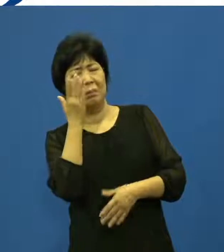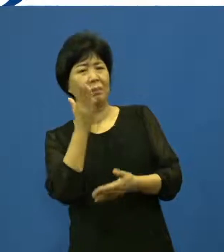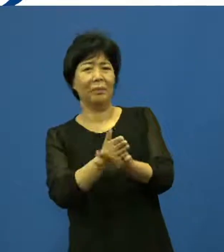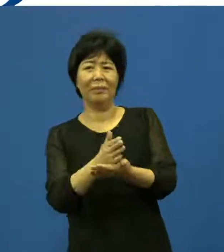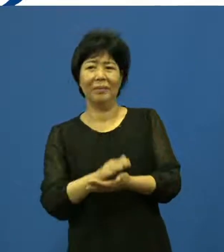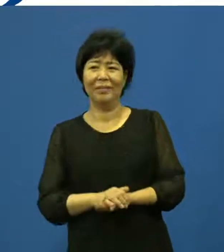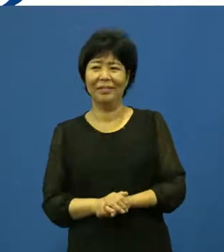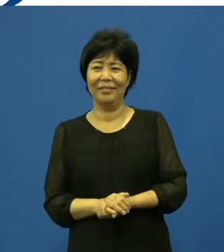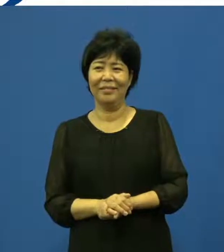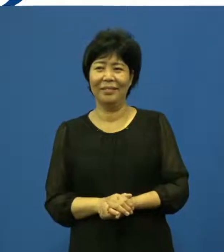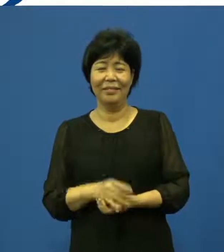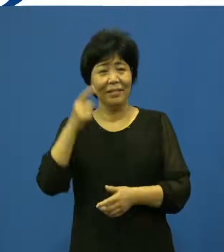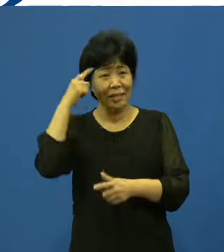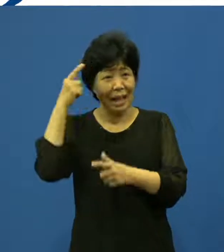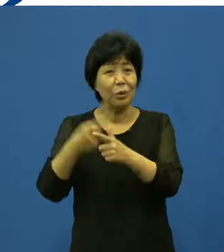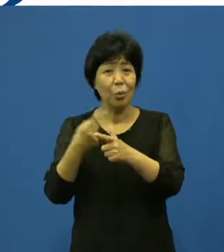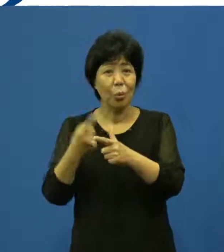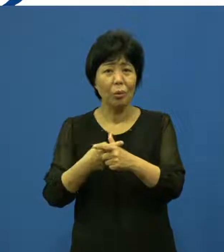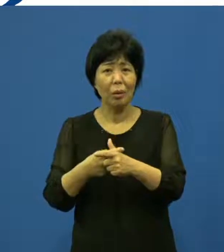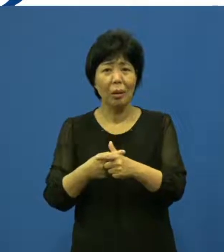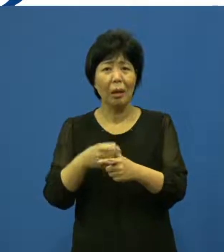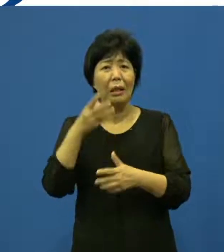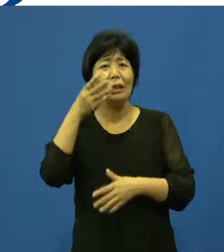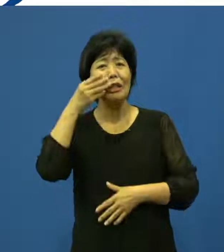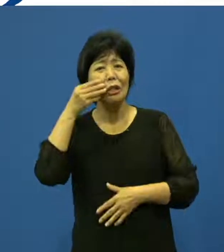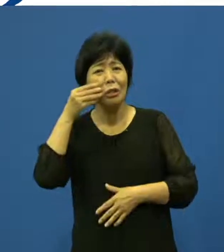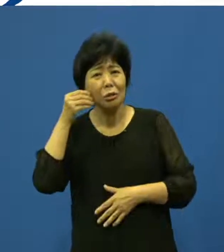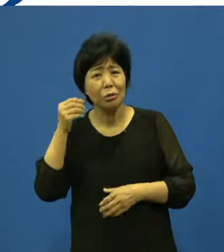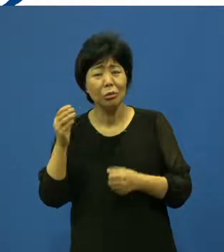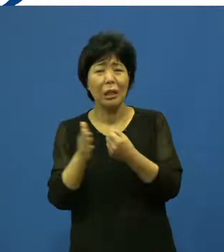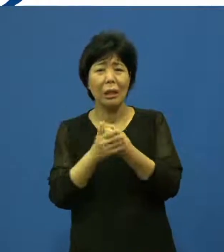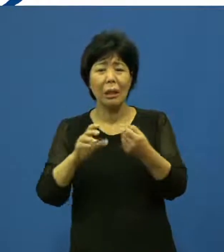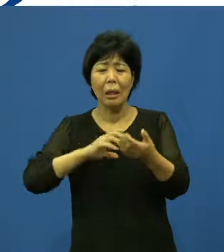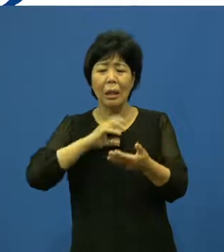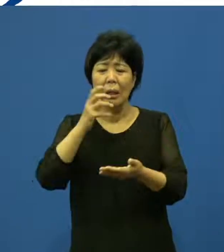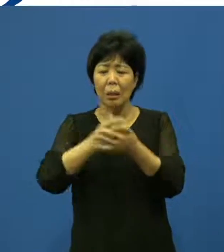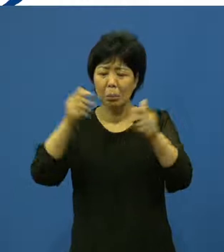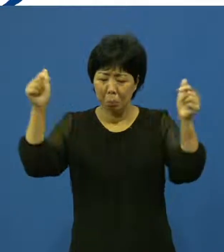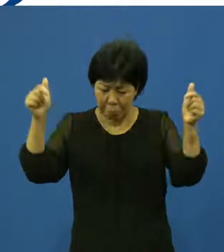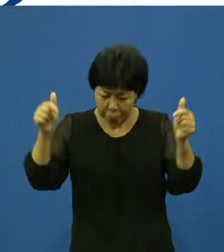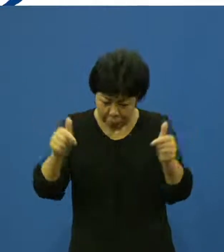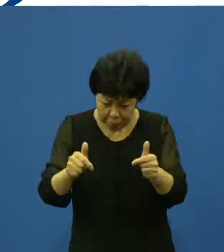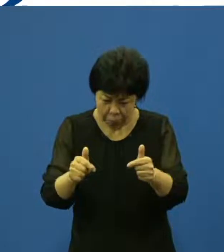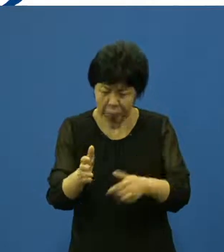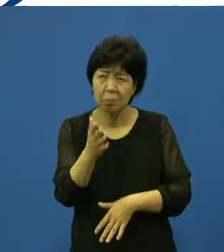나도 모르게 익숙해져요. 익숙해지니까